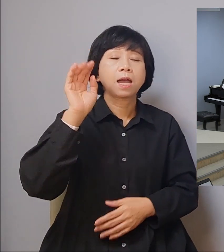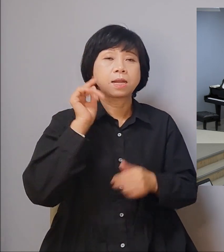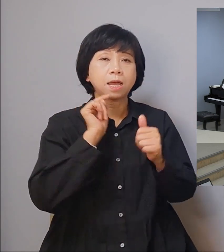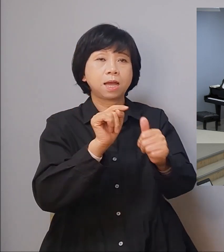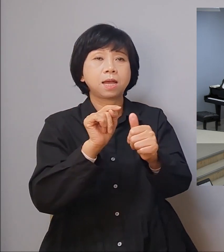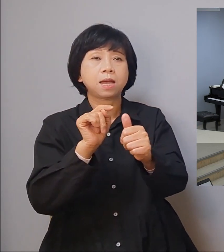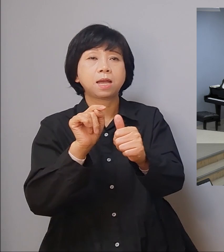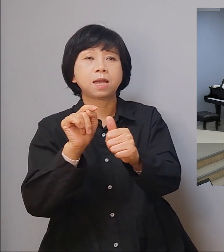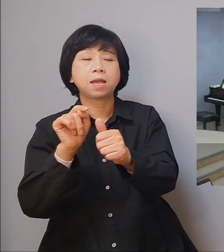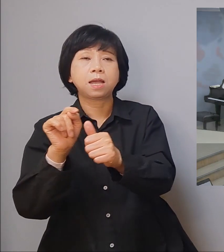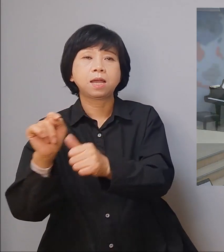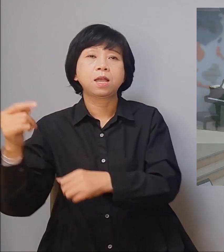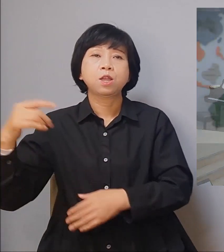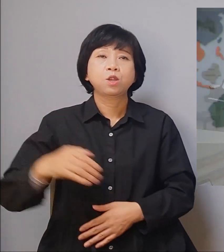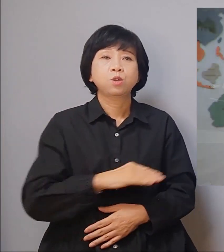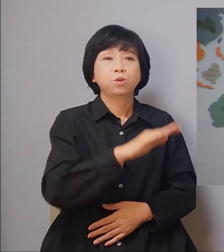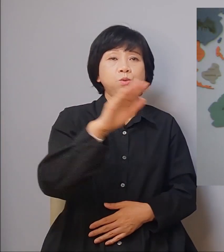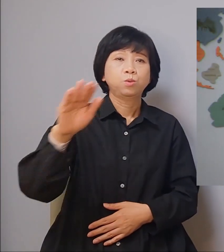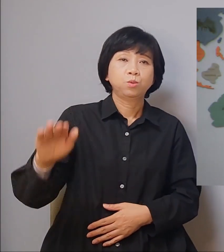승리하라.